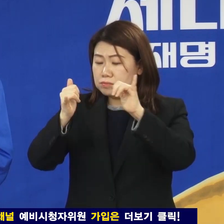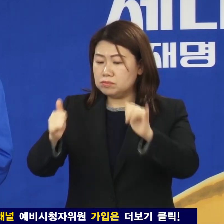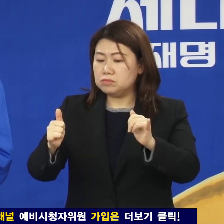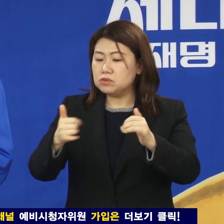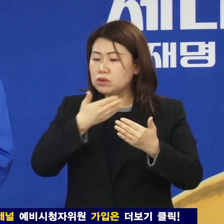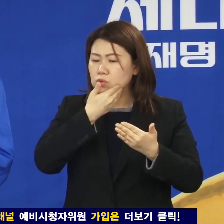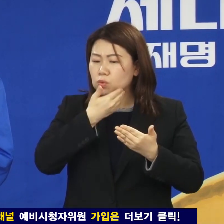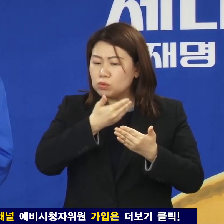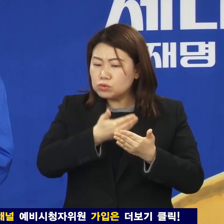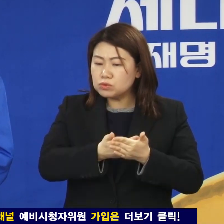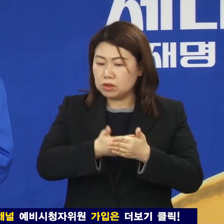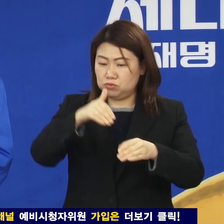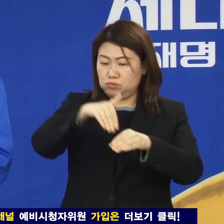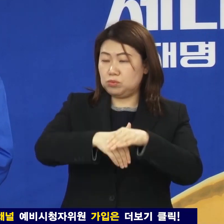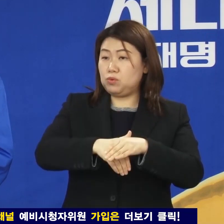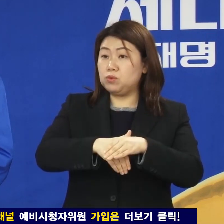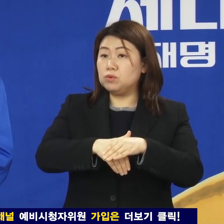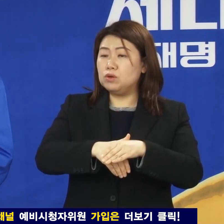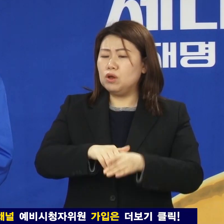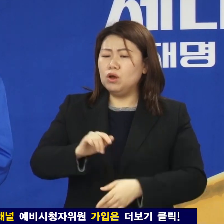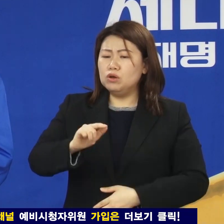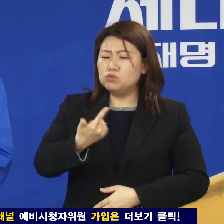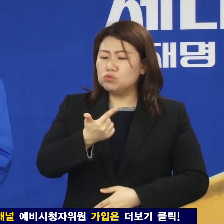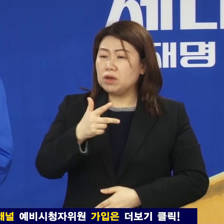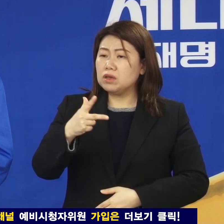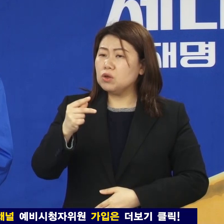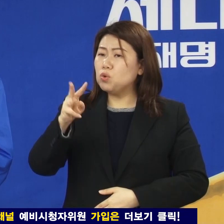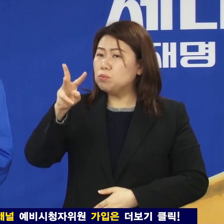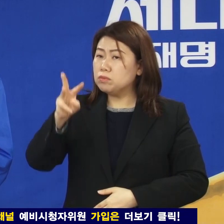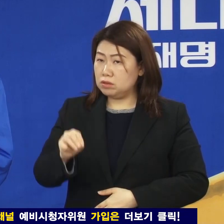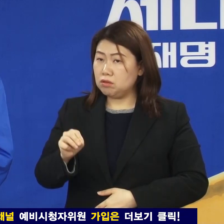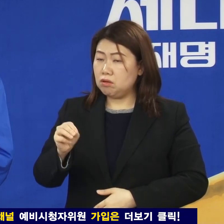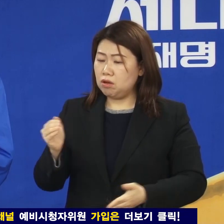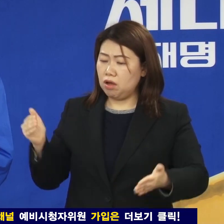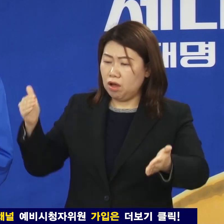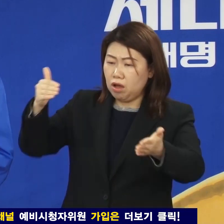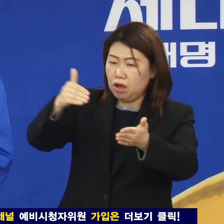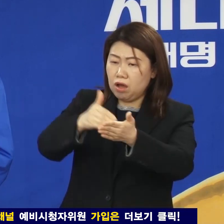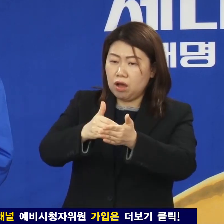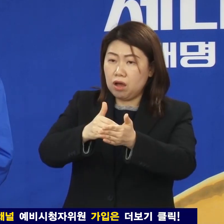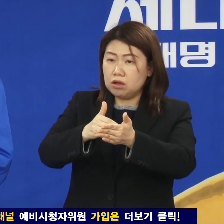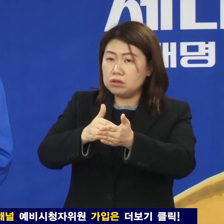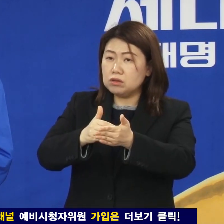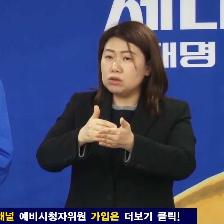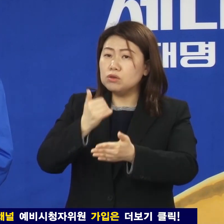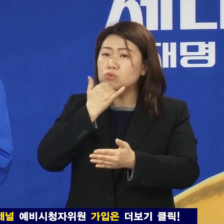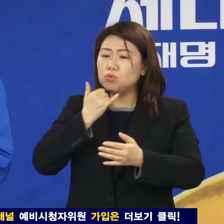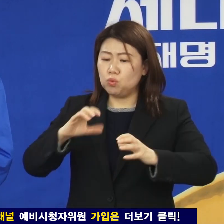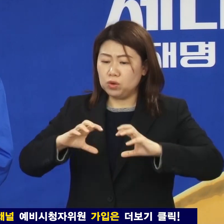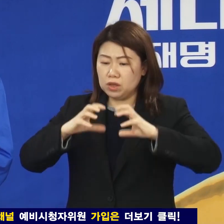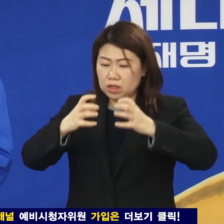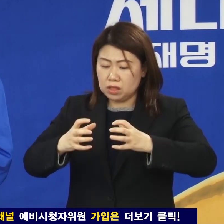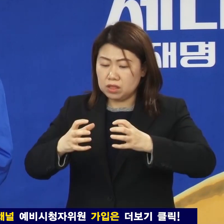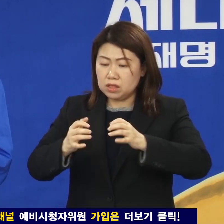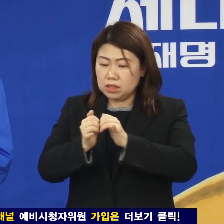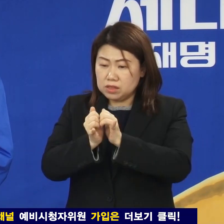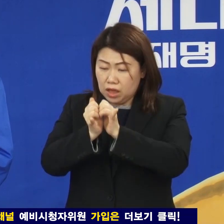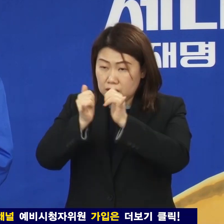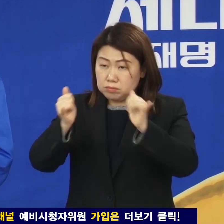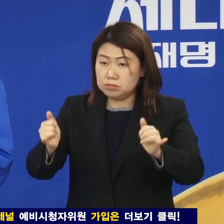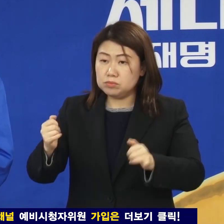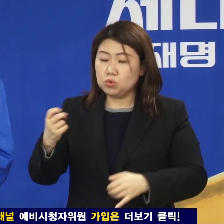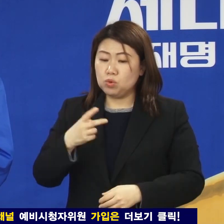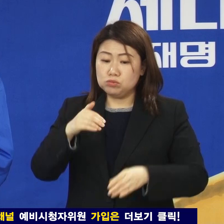이어지고 있습니다 600 km 를 달려 선거권을 행사하는 1 독일 프랑크프루트 에 예수님 부터 투표는